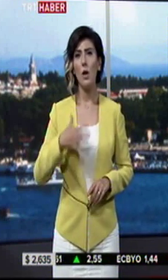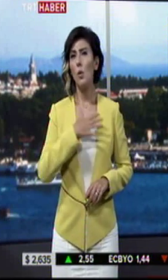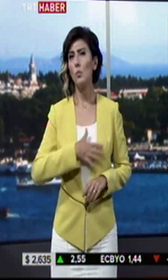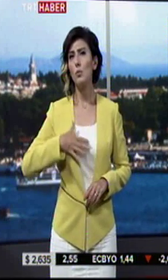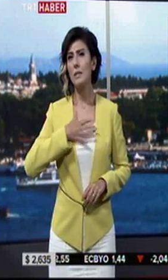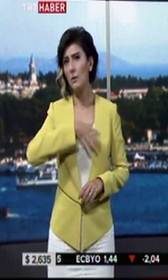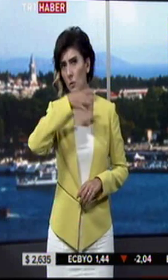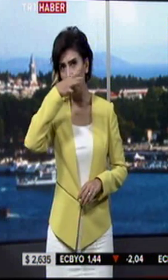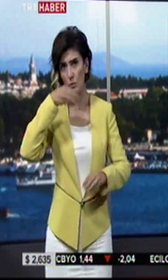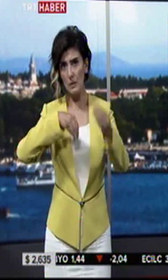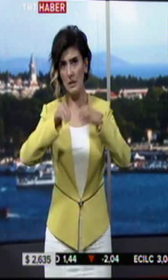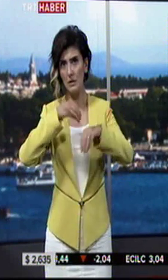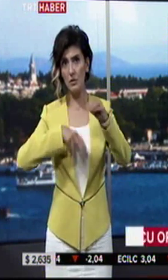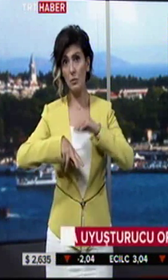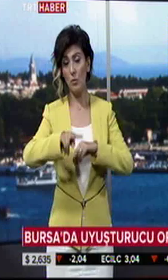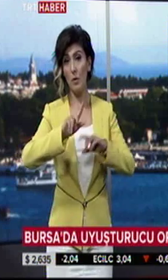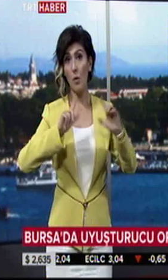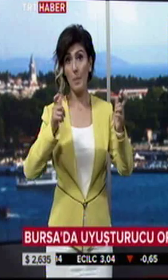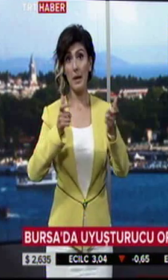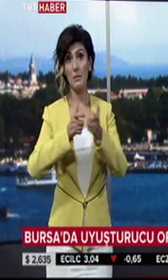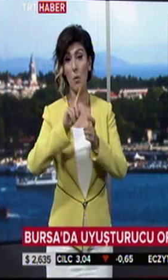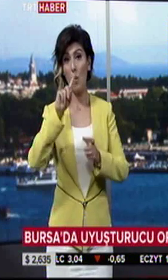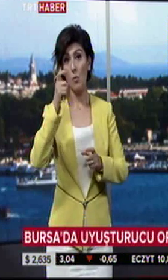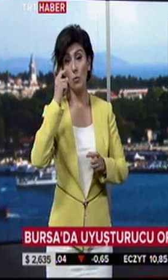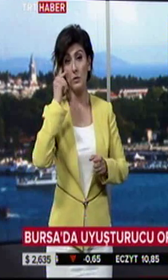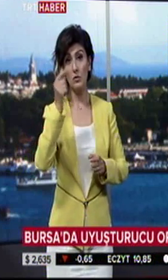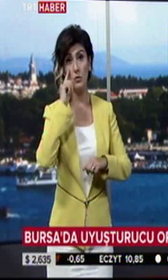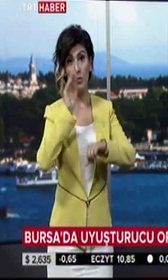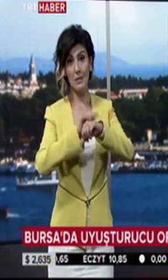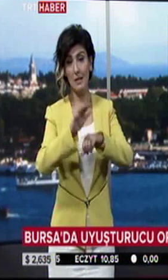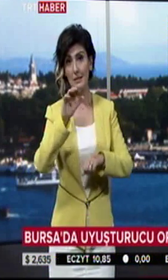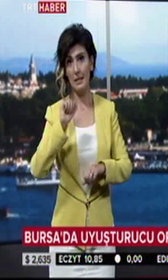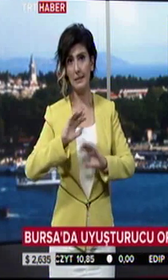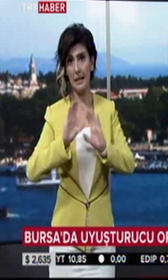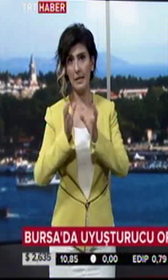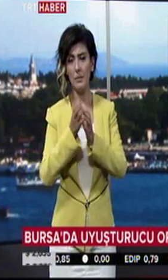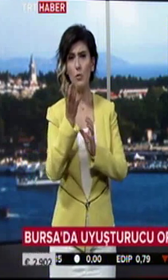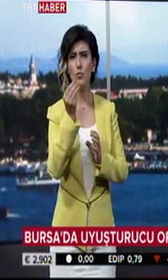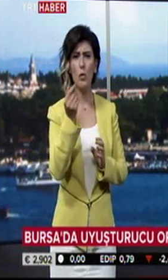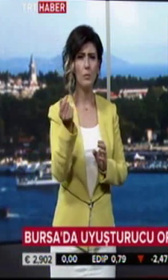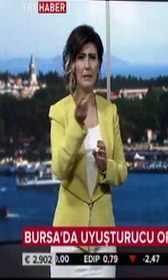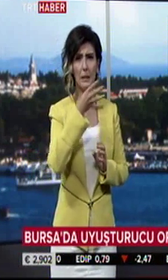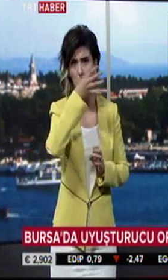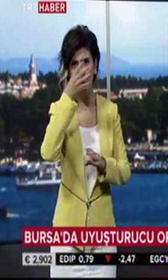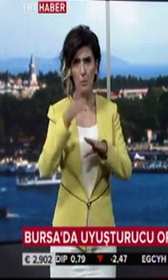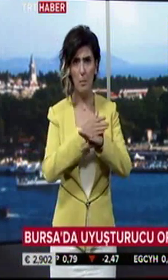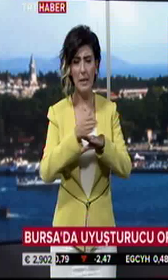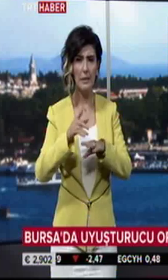Bursa'da uyuşturucu satıcılarına yönelik operasyonda 19 kişi gözaltına alındı. Ekipler çok miktarda uyuşturucu madde ele